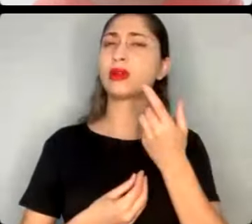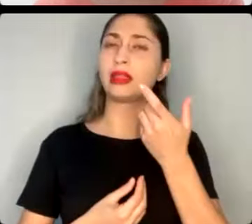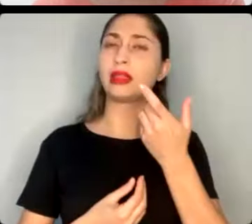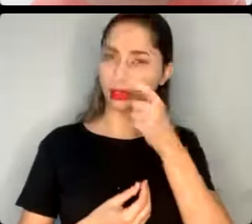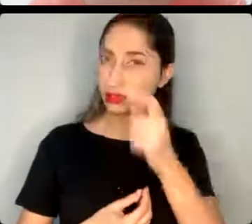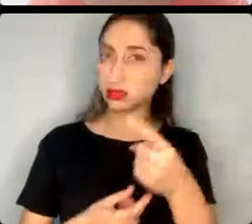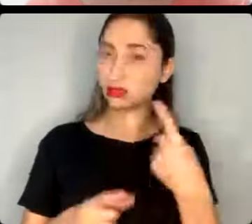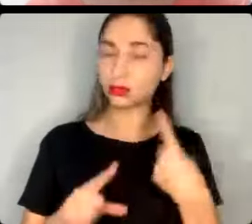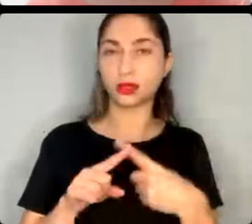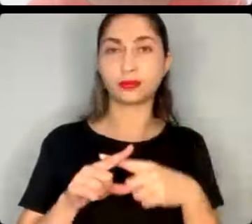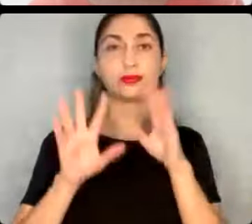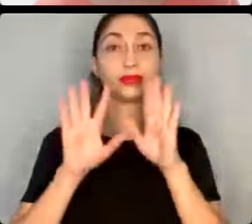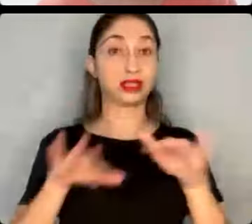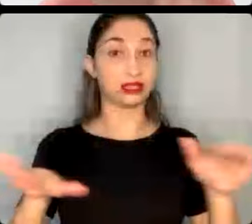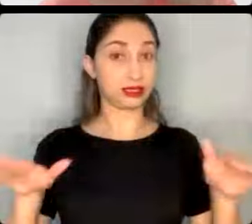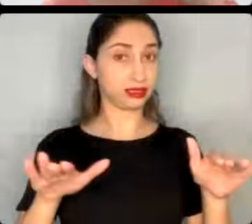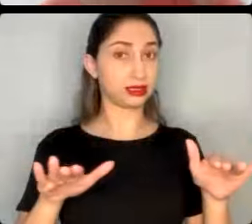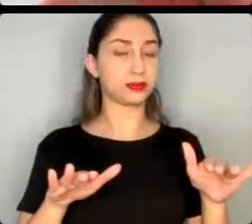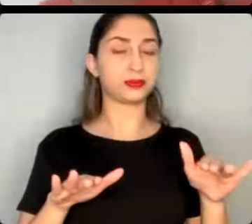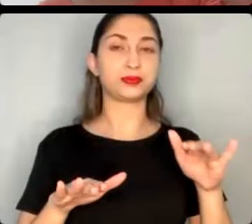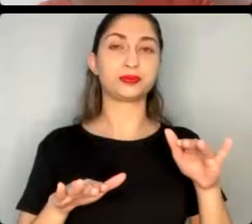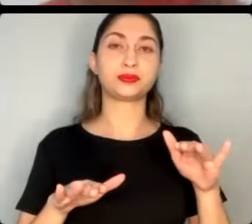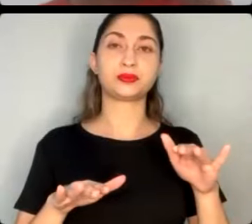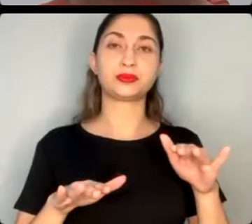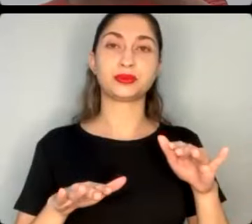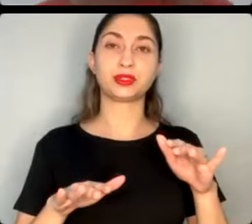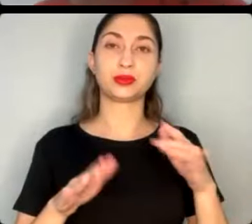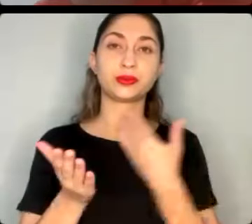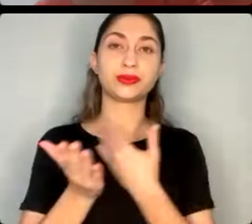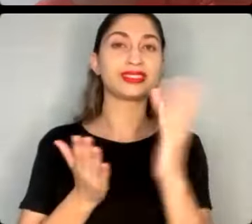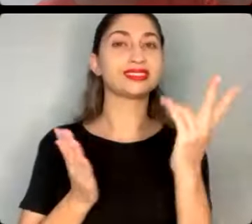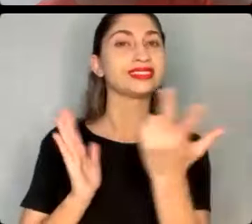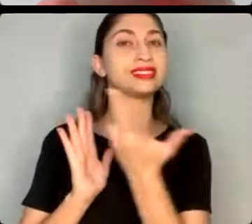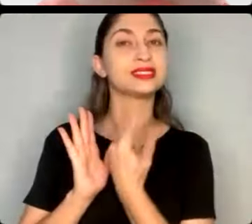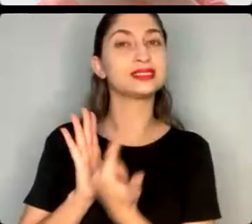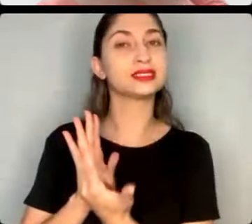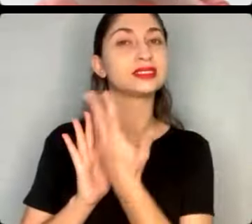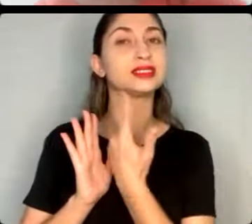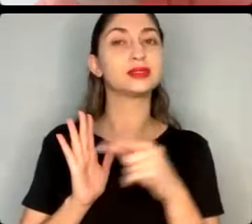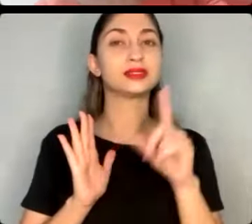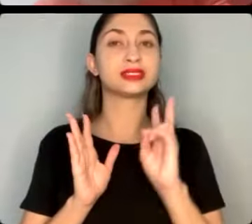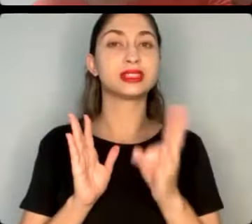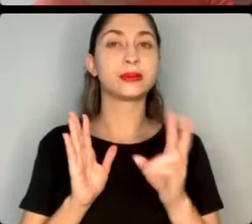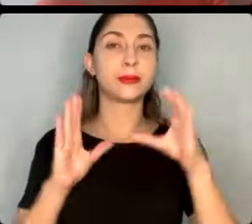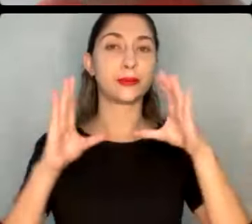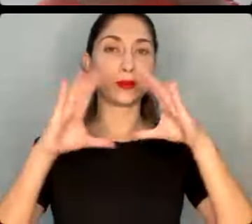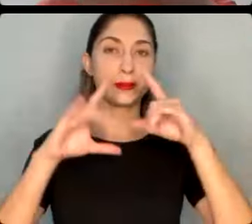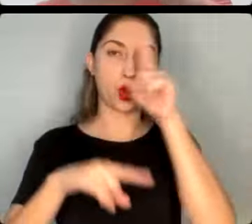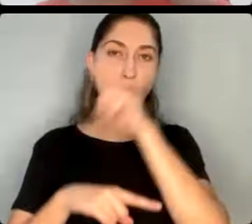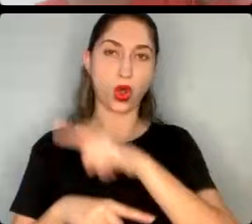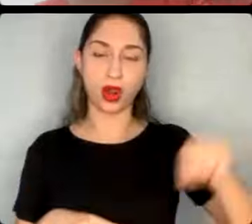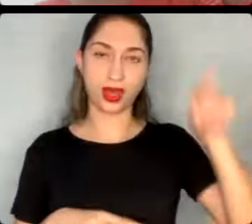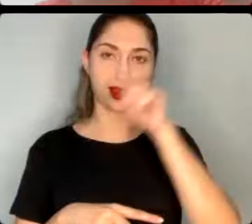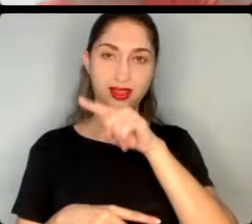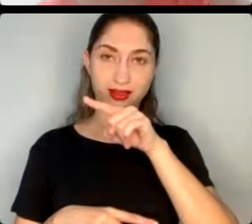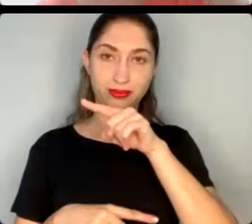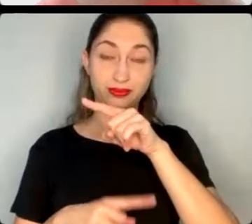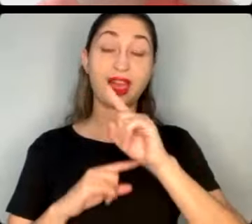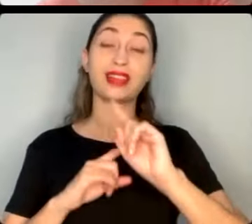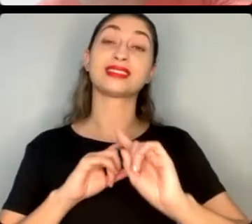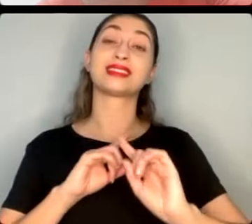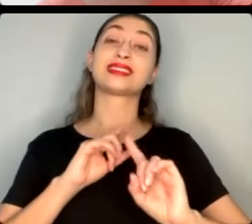a criança ela começa o desenho fazendo sempre uma bolinha, né? Só depois que ela amadurece